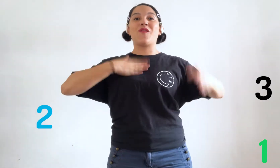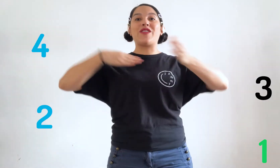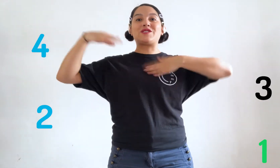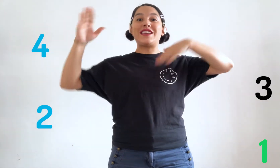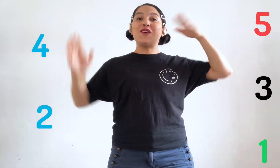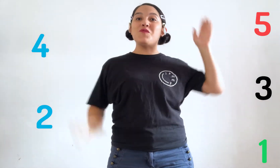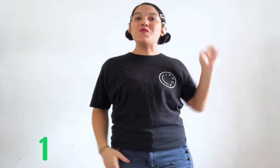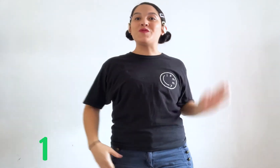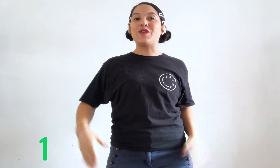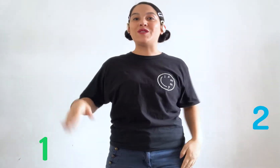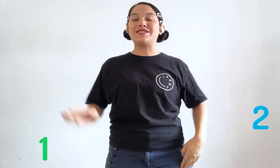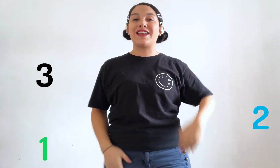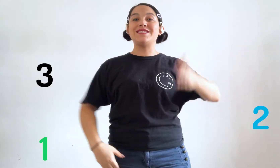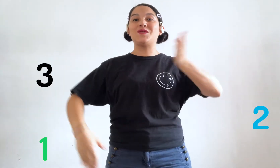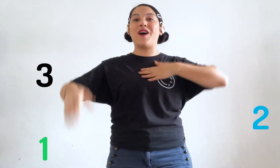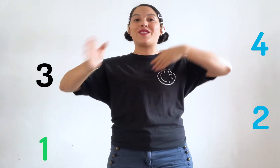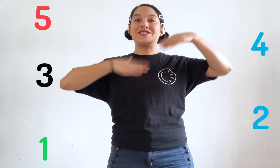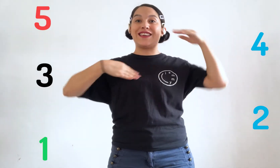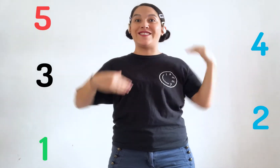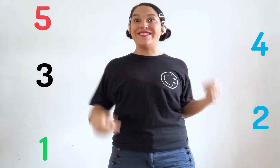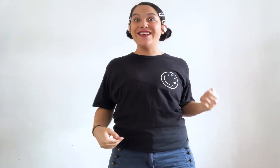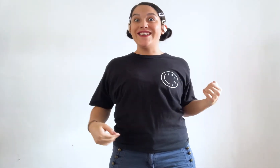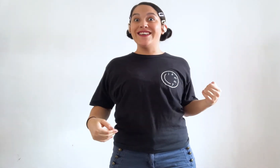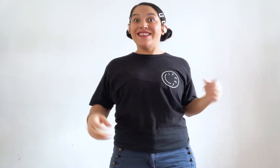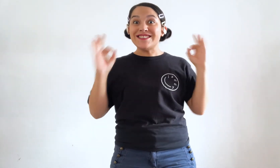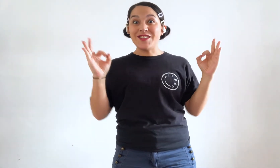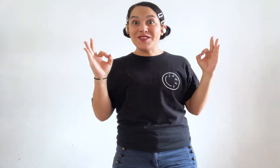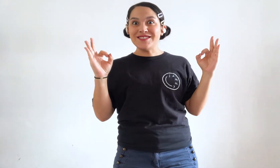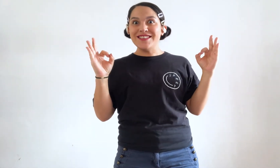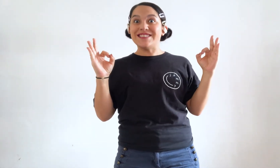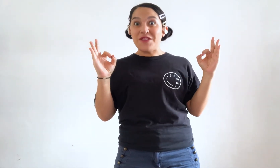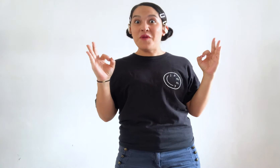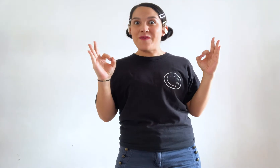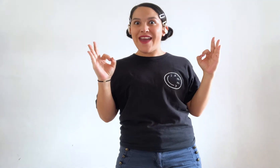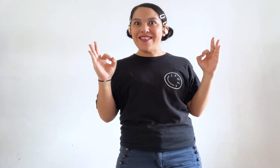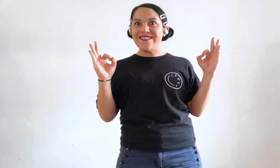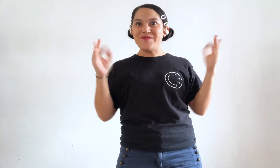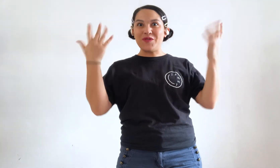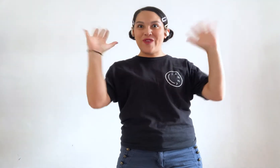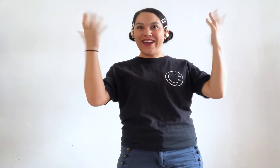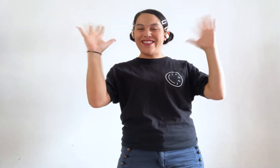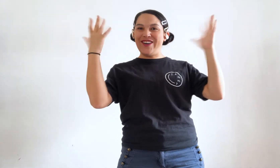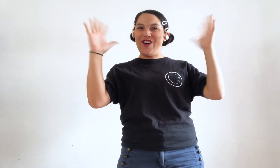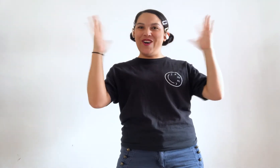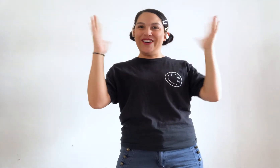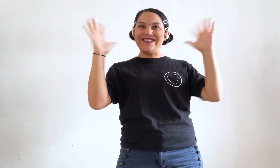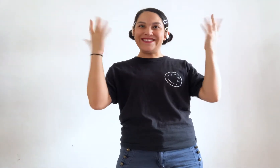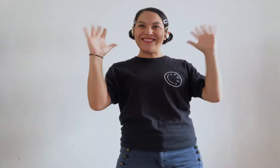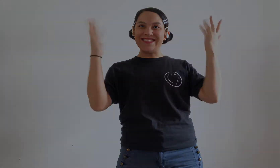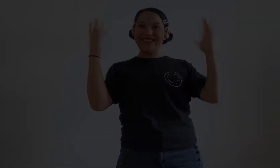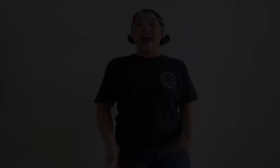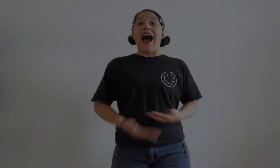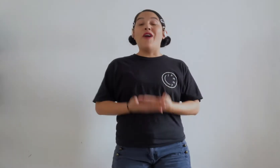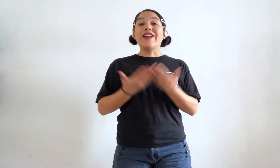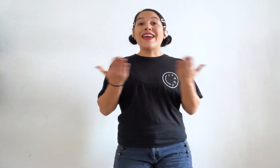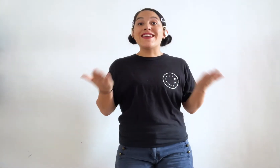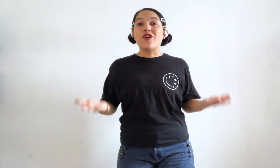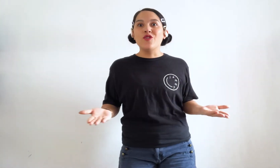4, 5. 1, 2, 3, 4, 5. ¿Listos? ¿Les salió muy bien? ¡Perfecto! Ahora que ya